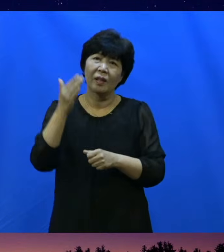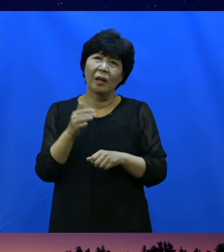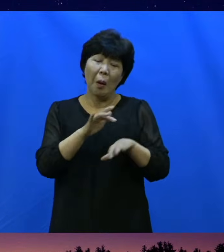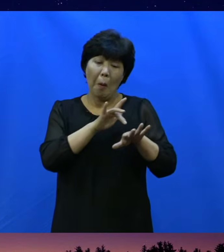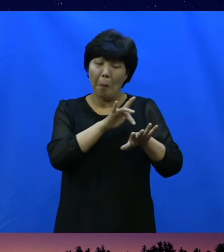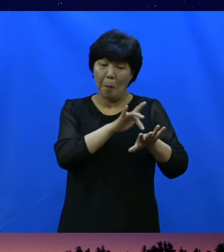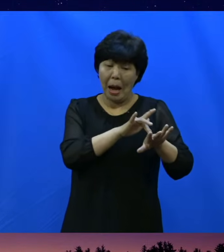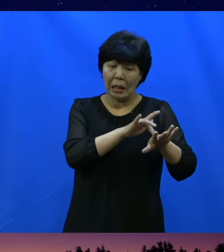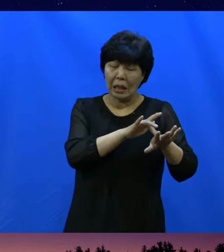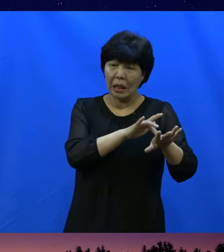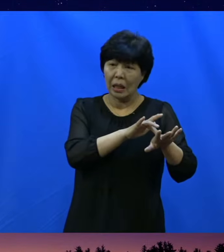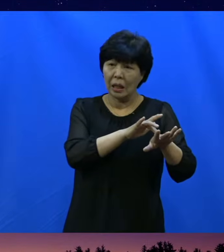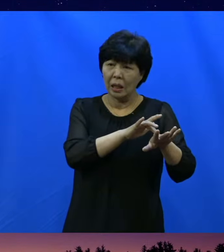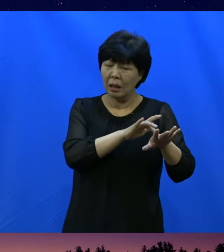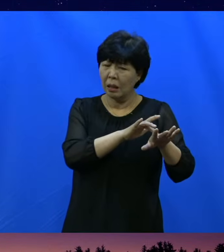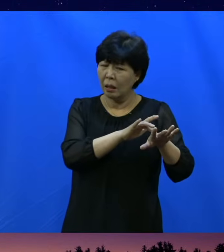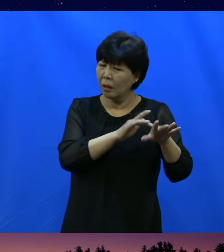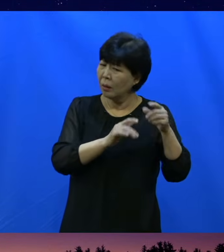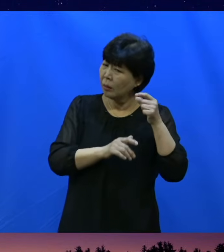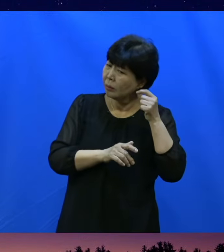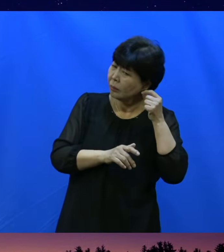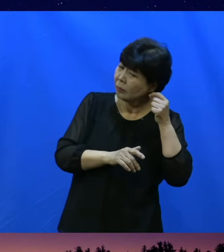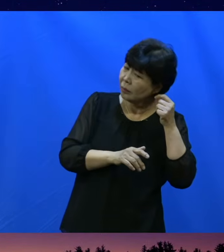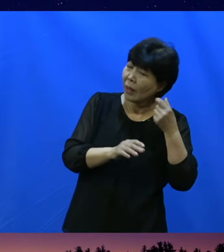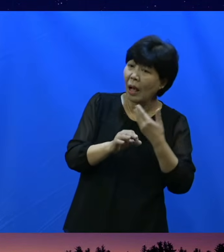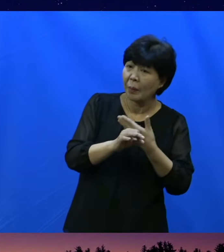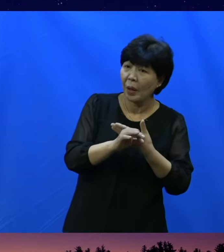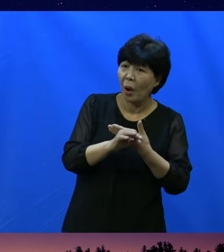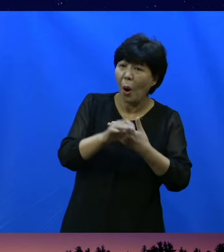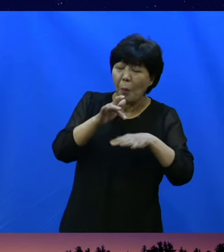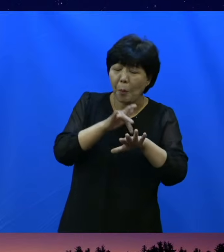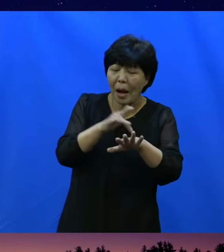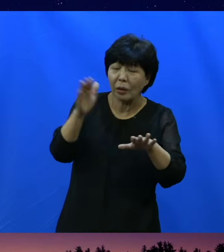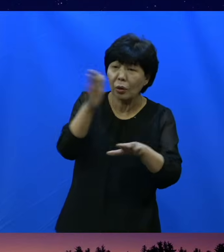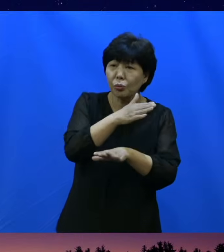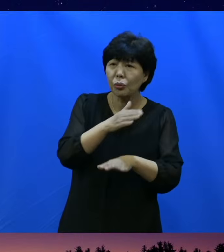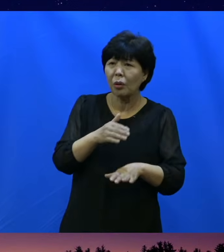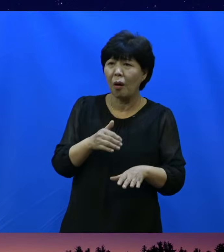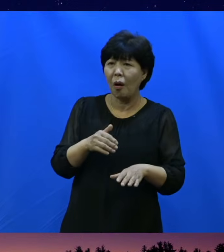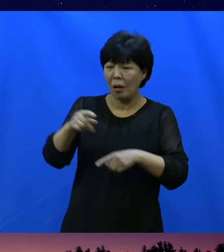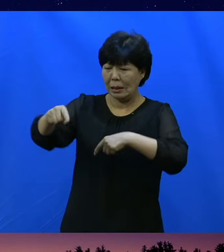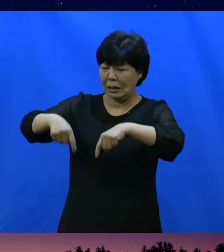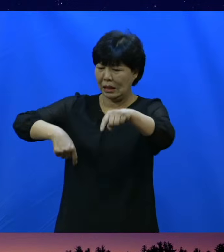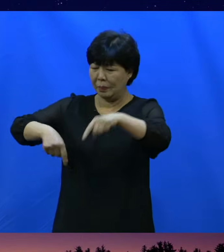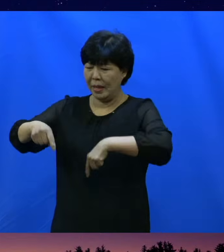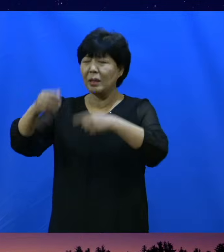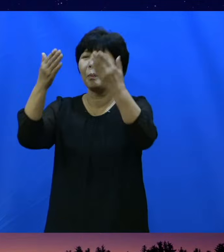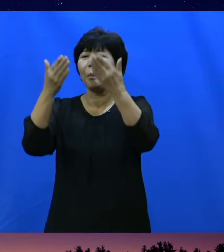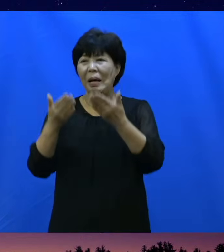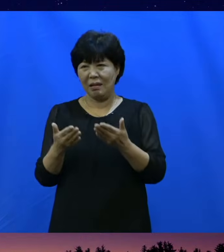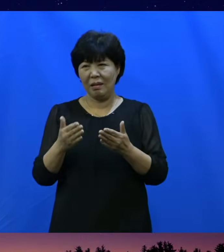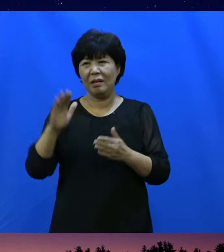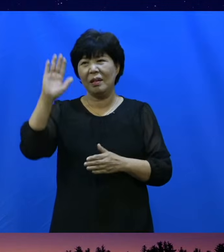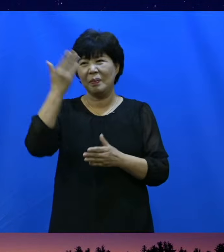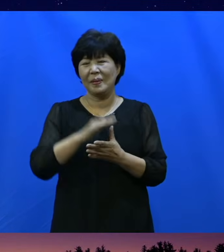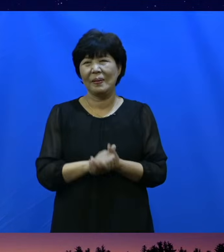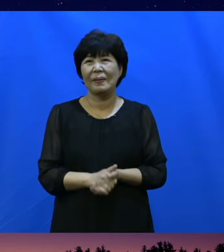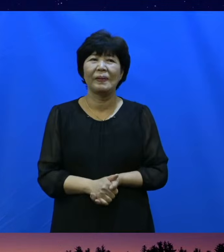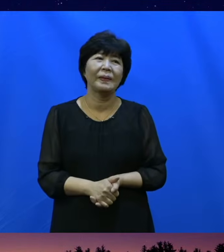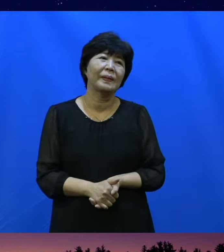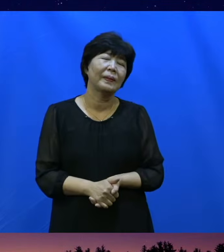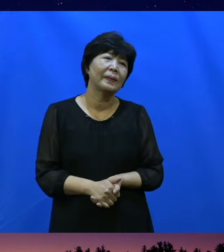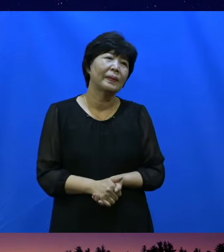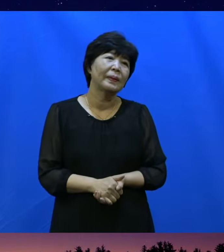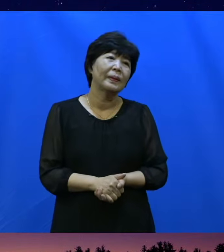내가 지배를 받는 거잖아요. 그러니까 여러분, 말씀을 붙잡는다는 건 여러분 이거는 죽고 사는 문제가